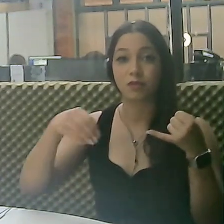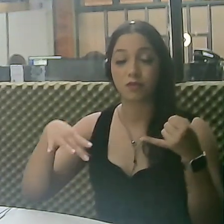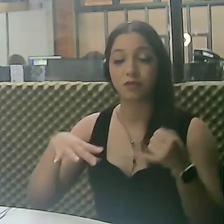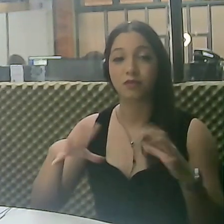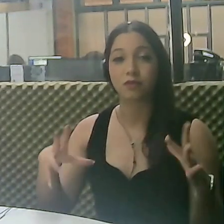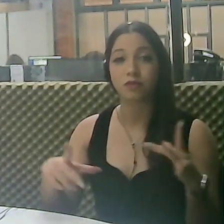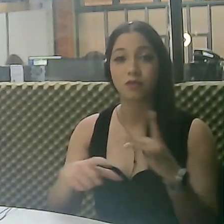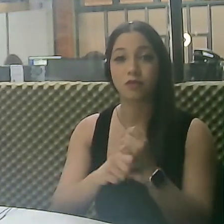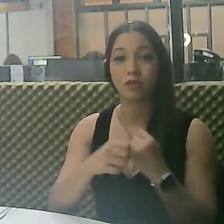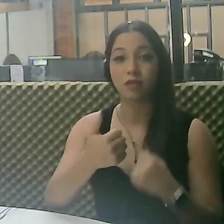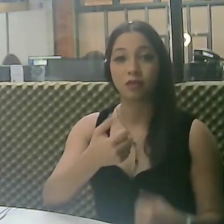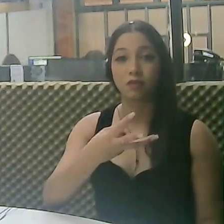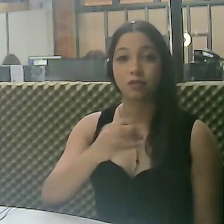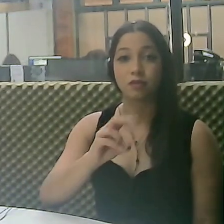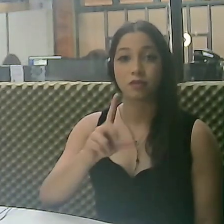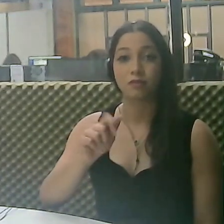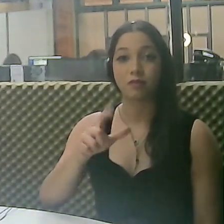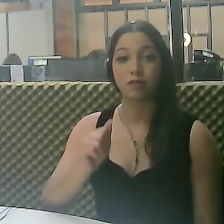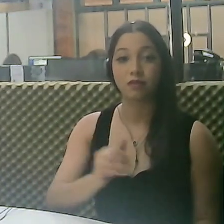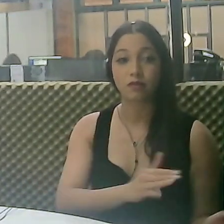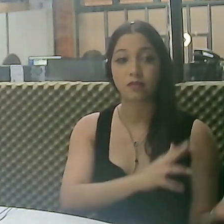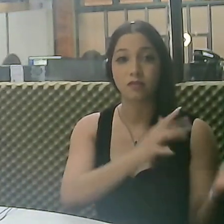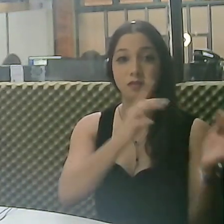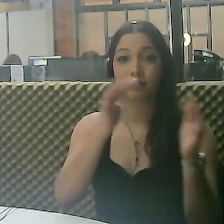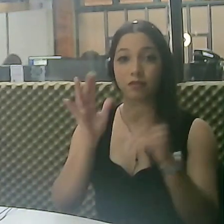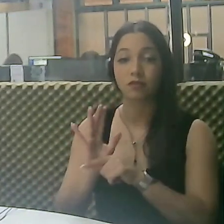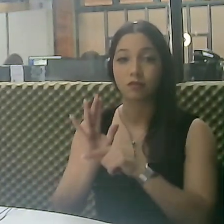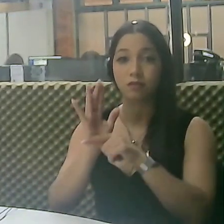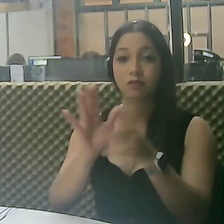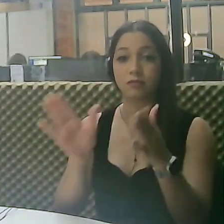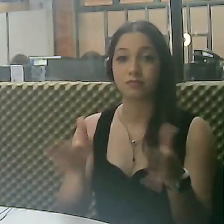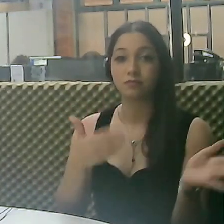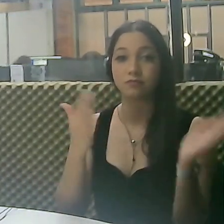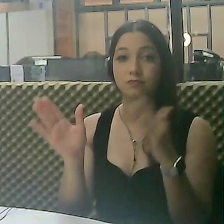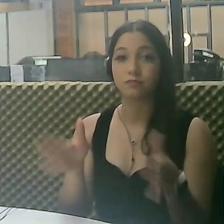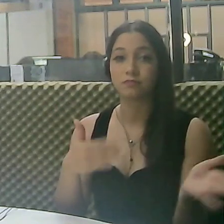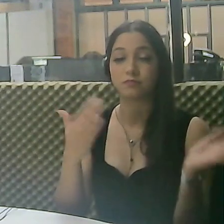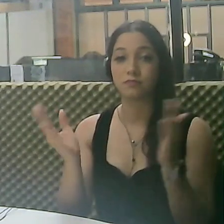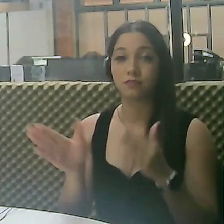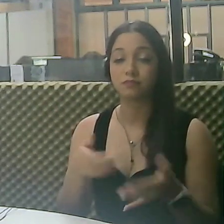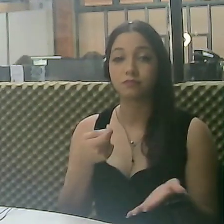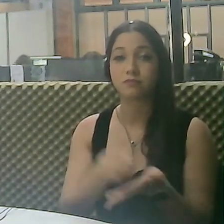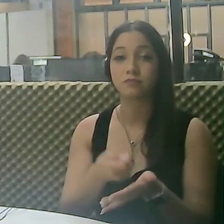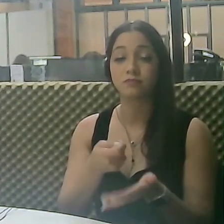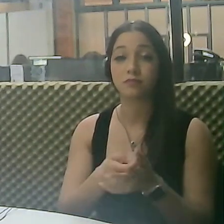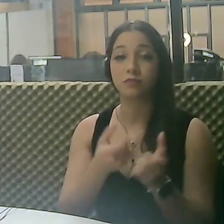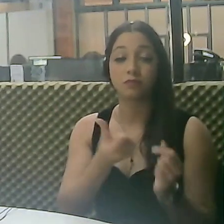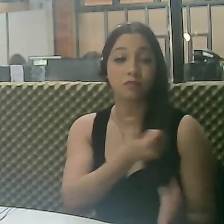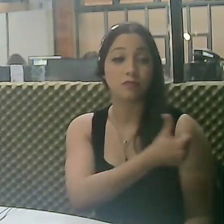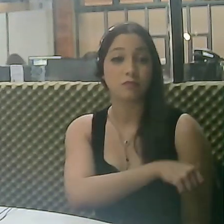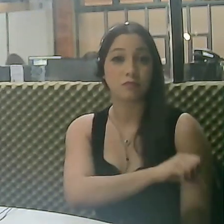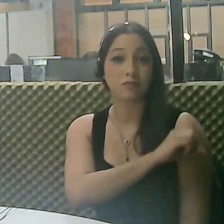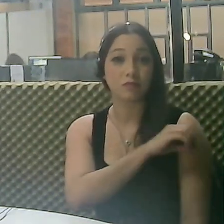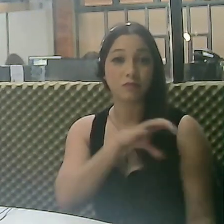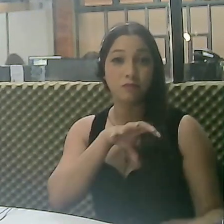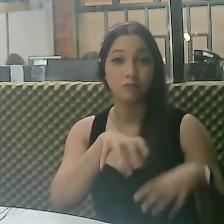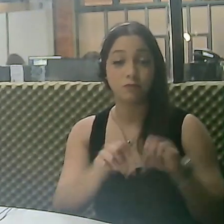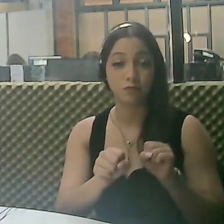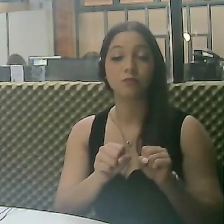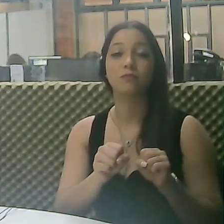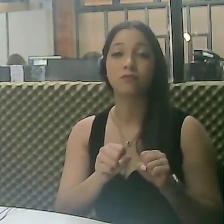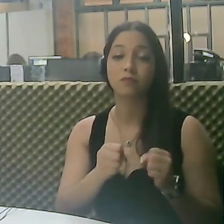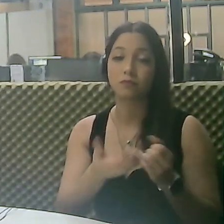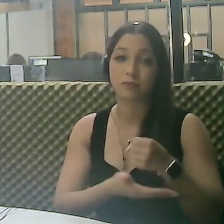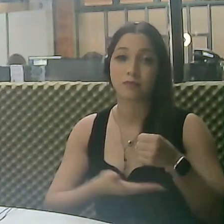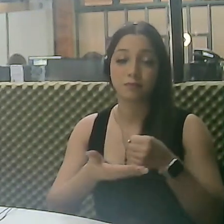são 130 vagas temporárias de auxiliar de linha de produção que exige apenas o ensino fundamental completo como